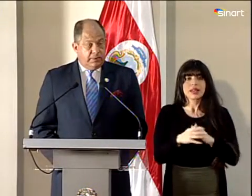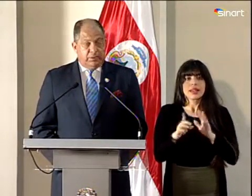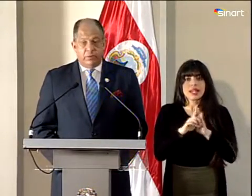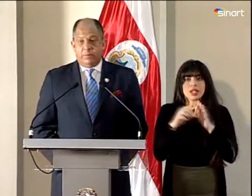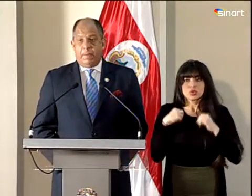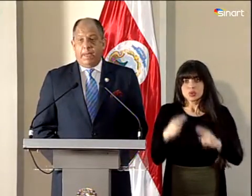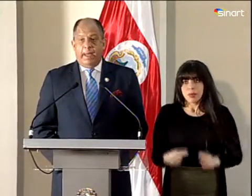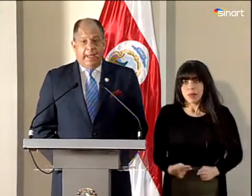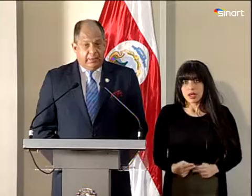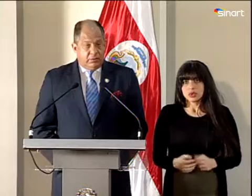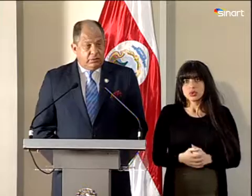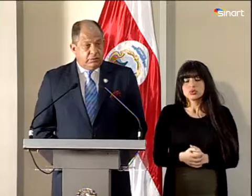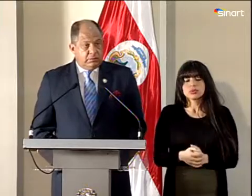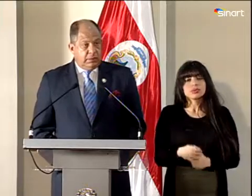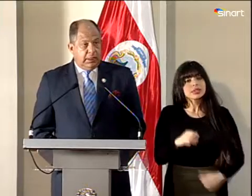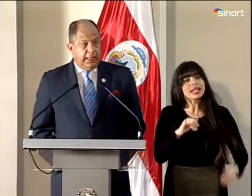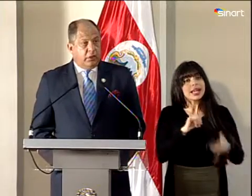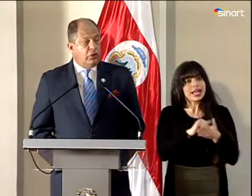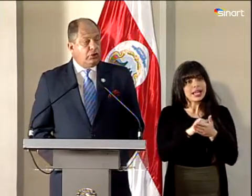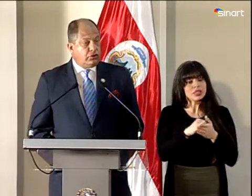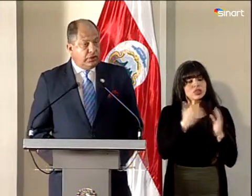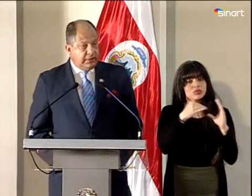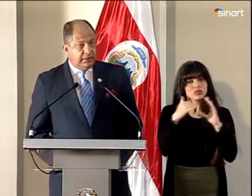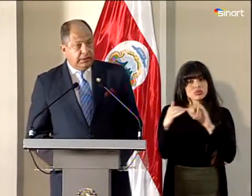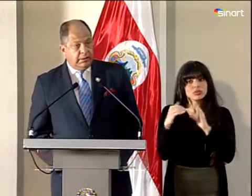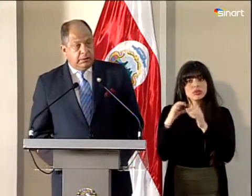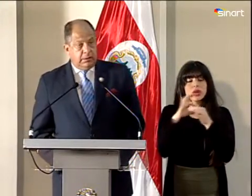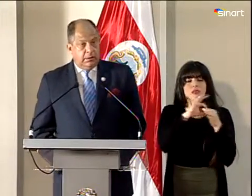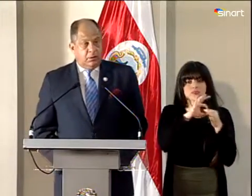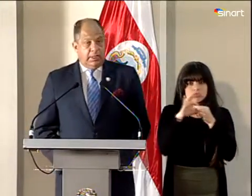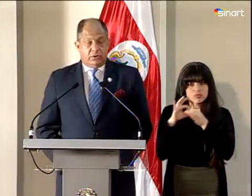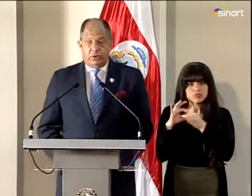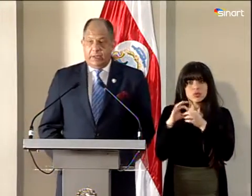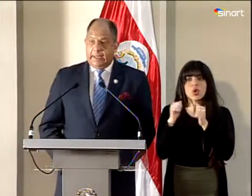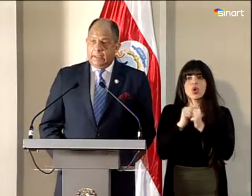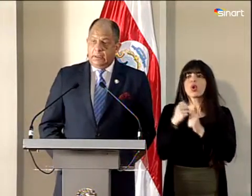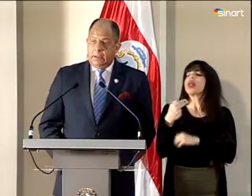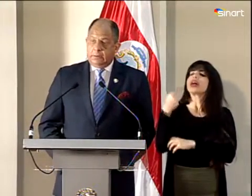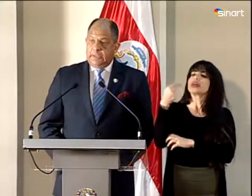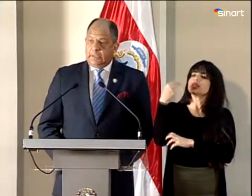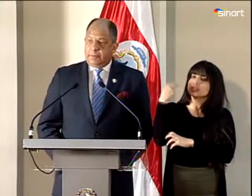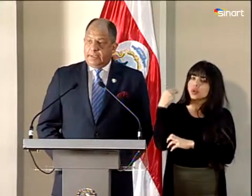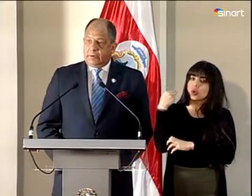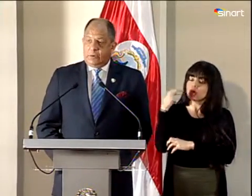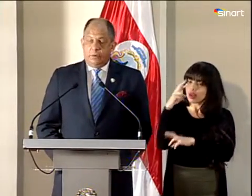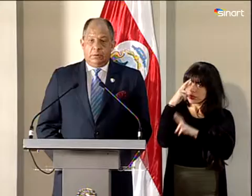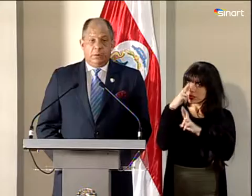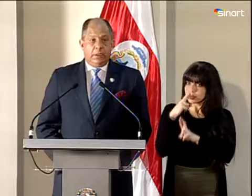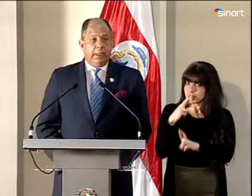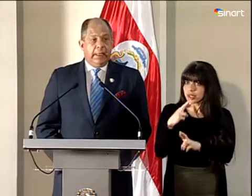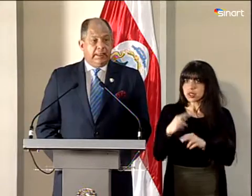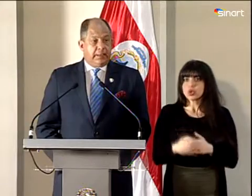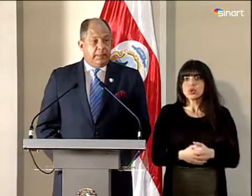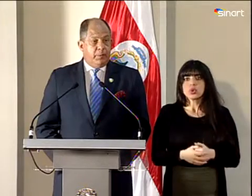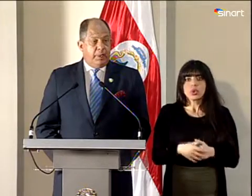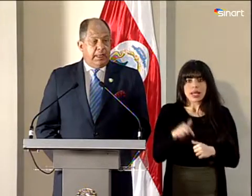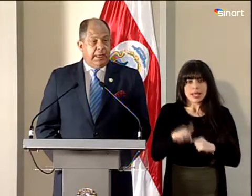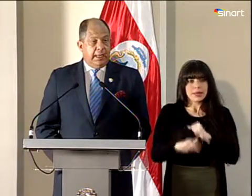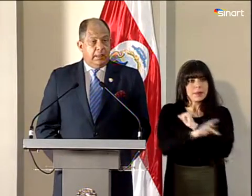Derechos Humanos, esto en consonancia con la historia de respeto que